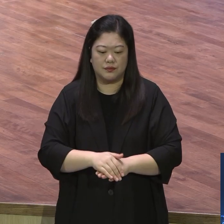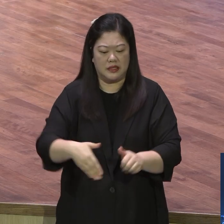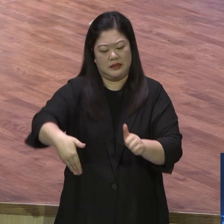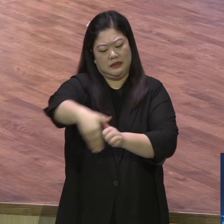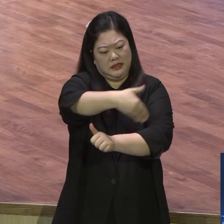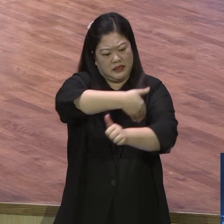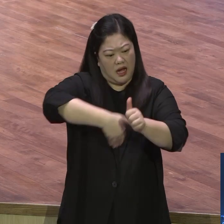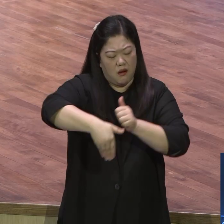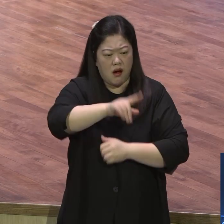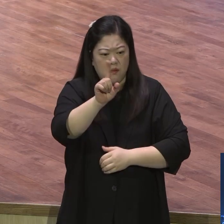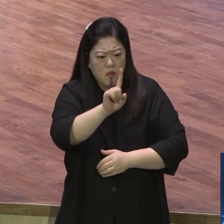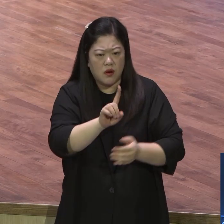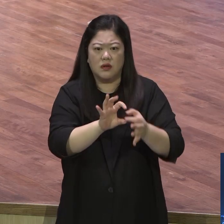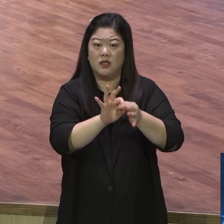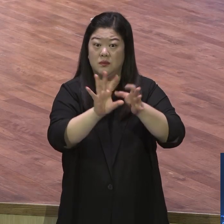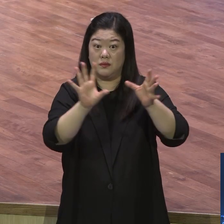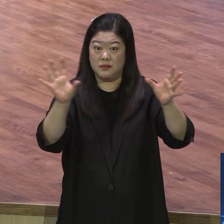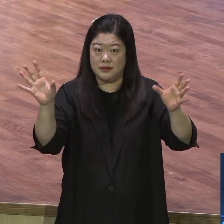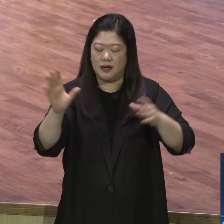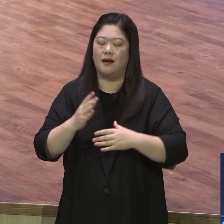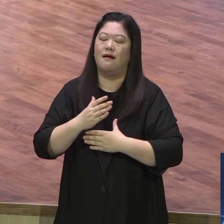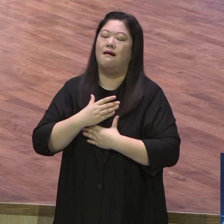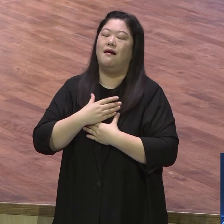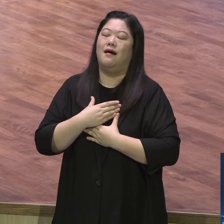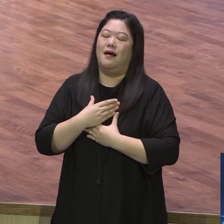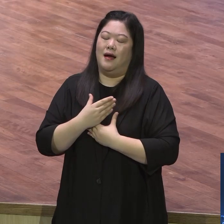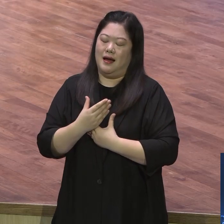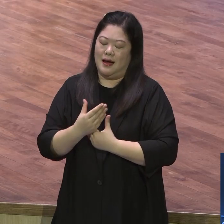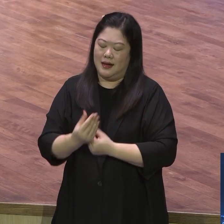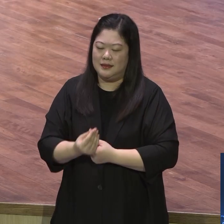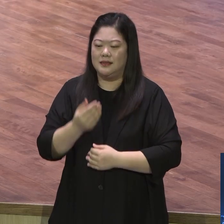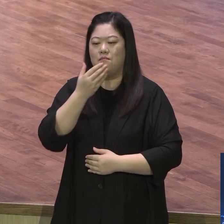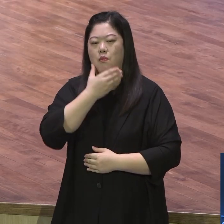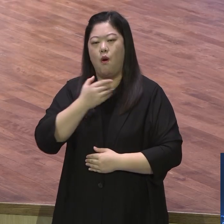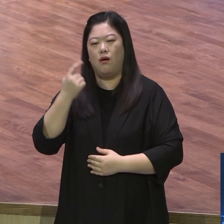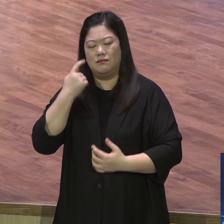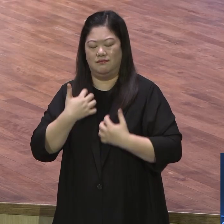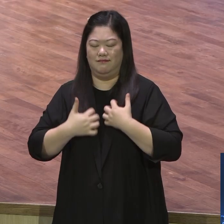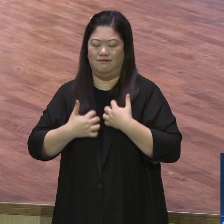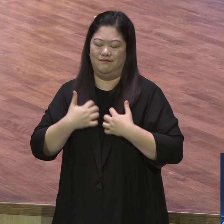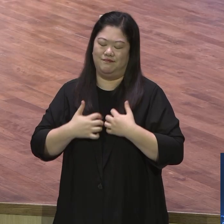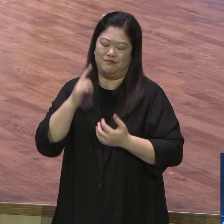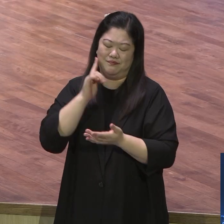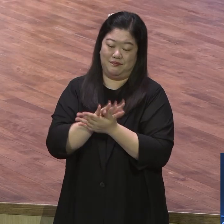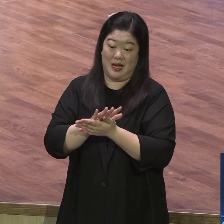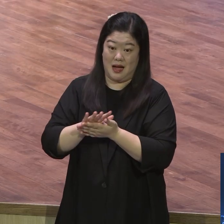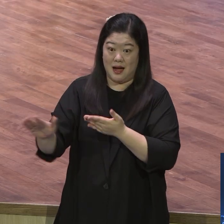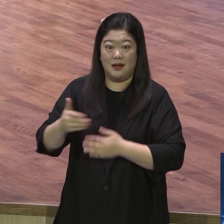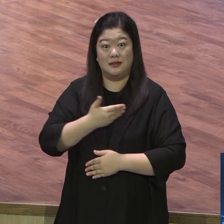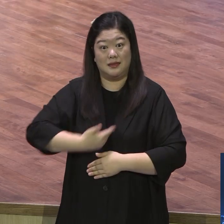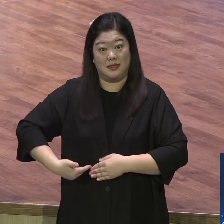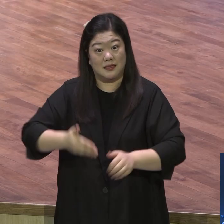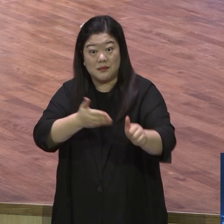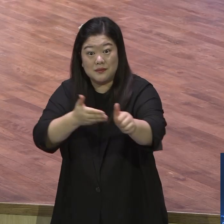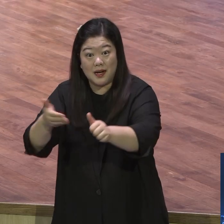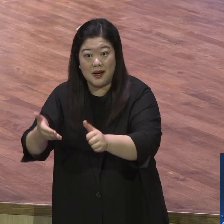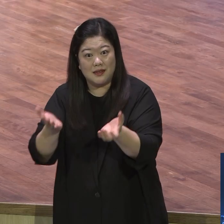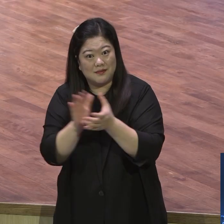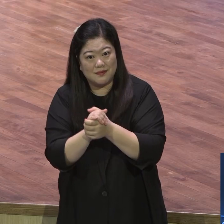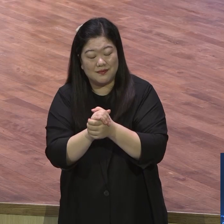안심하고 참복음의 축복을 누리는 24제자들 다 되시기를 바랍니다 그럼